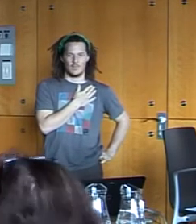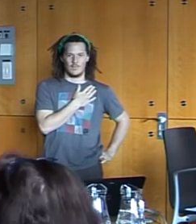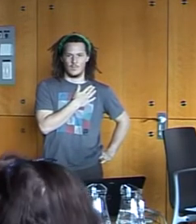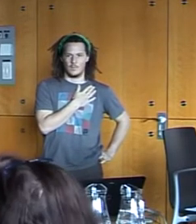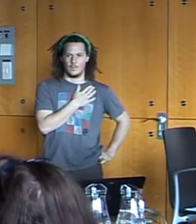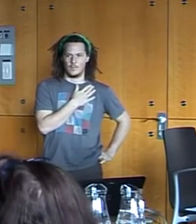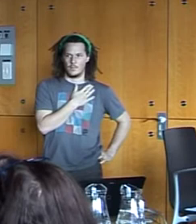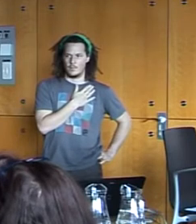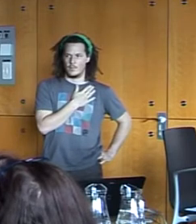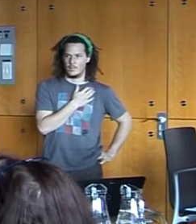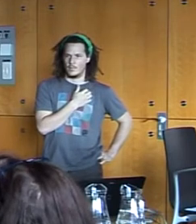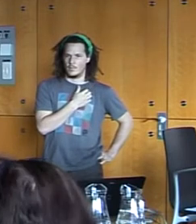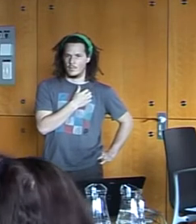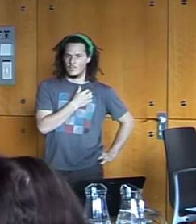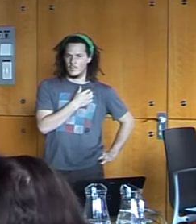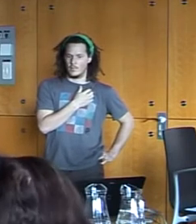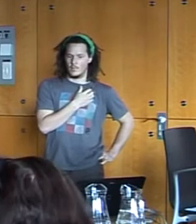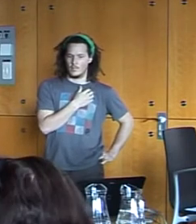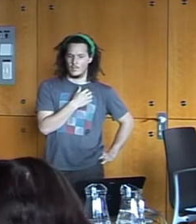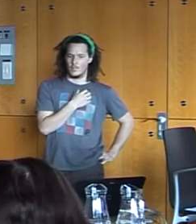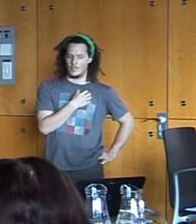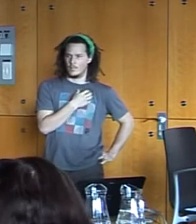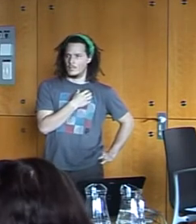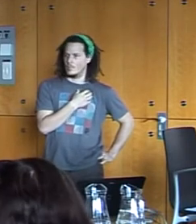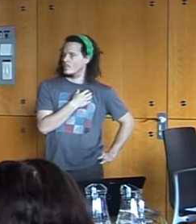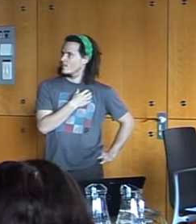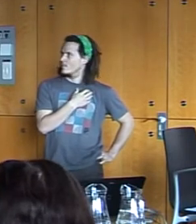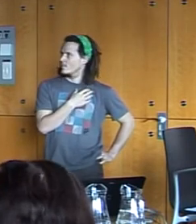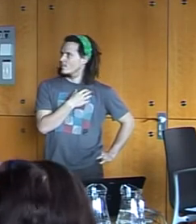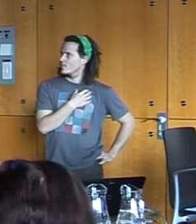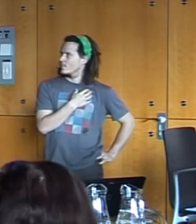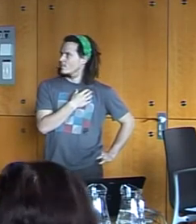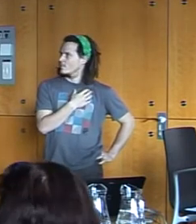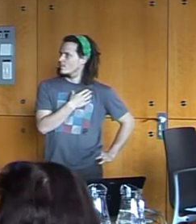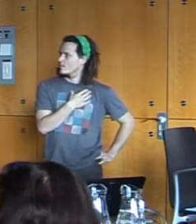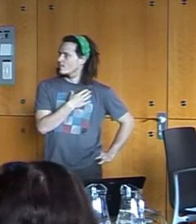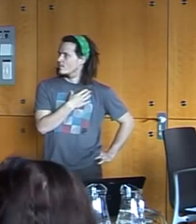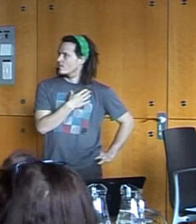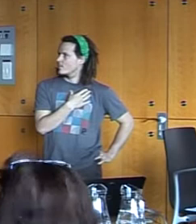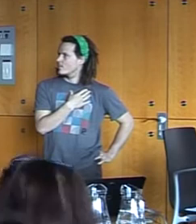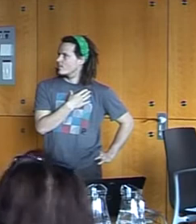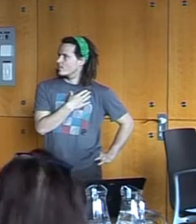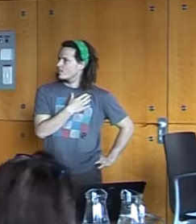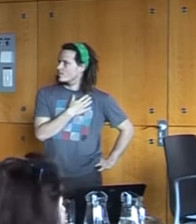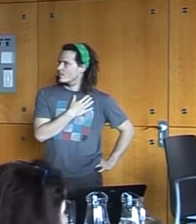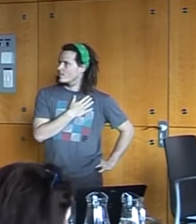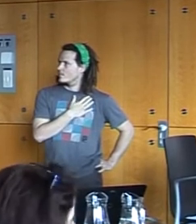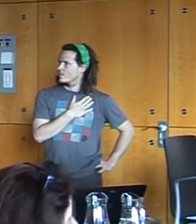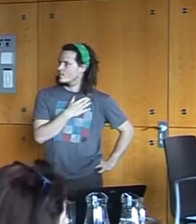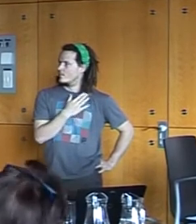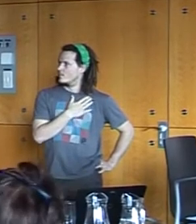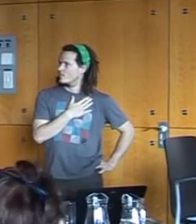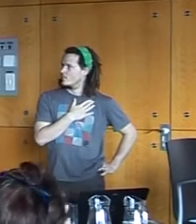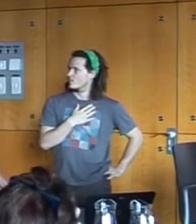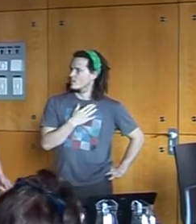nicht auf, welche Erleichterung bei der Ausgangstür für Menschen mit einer Beeinträchtigung eben vorhanden